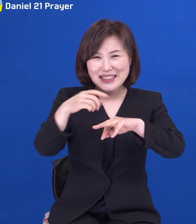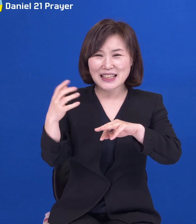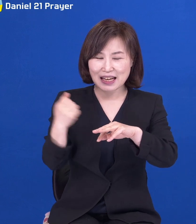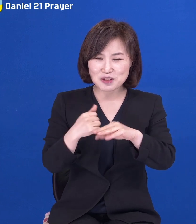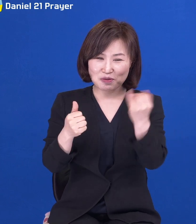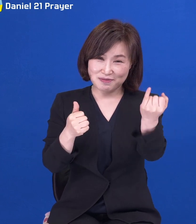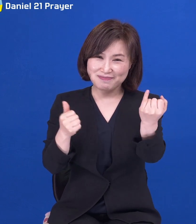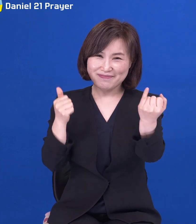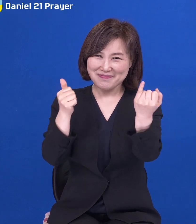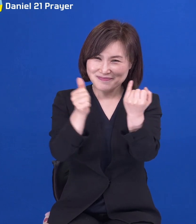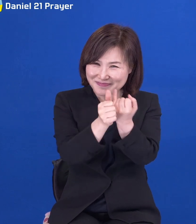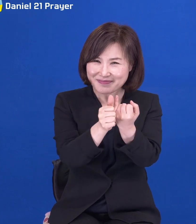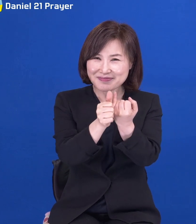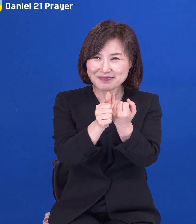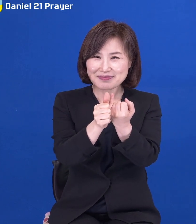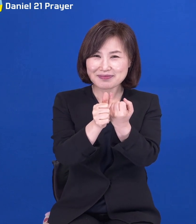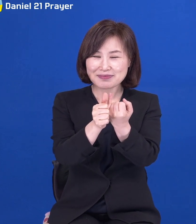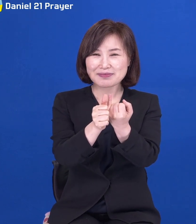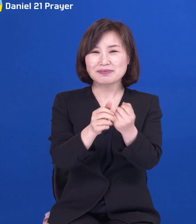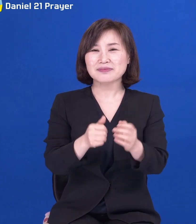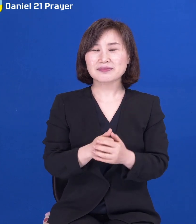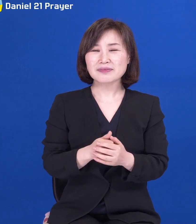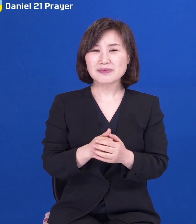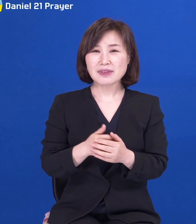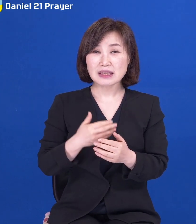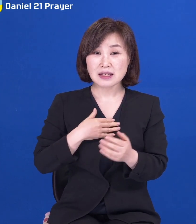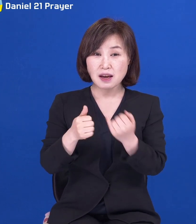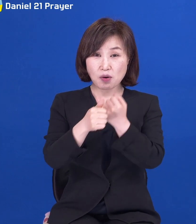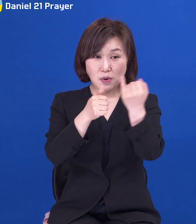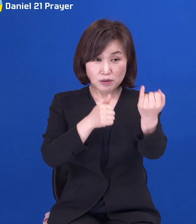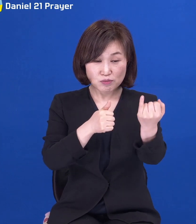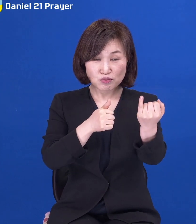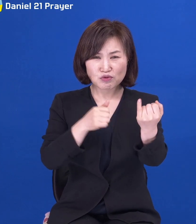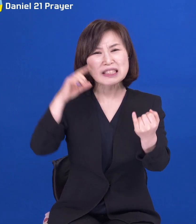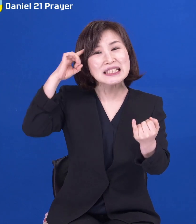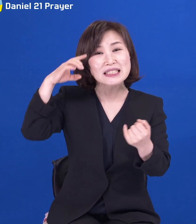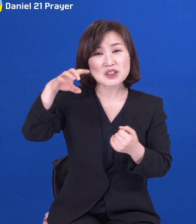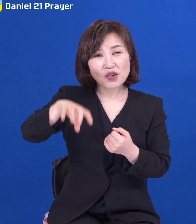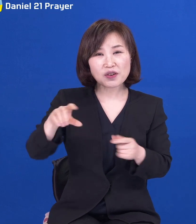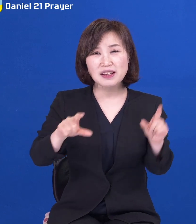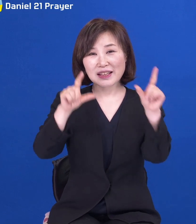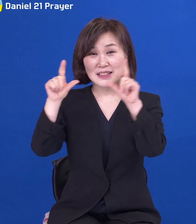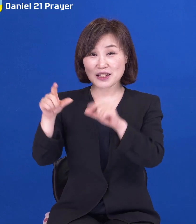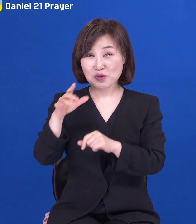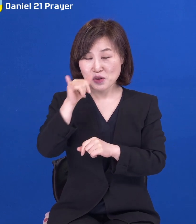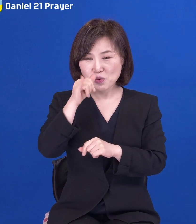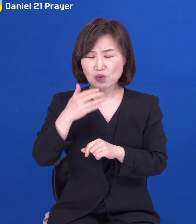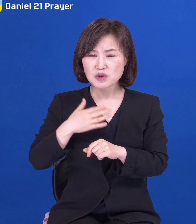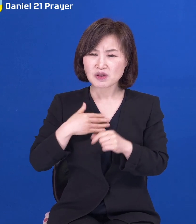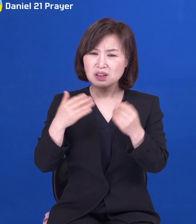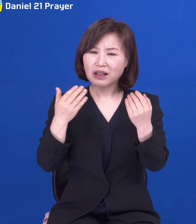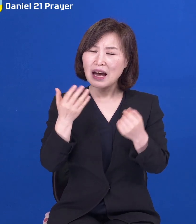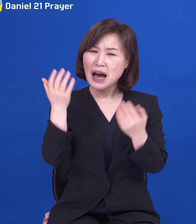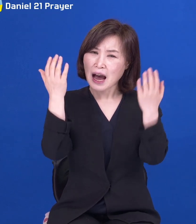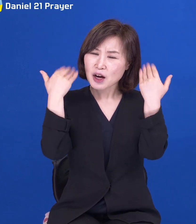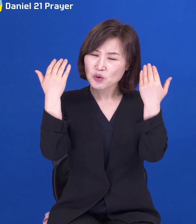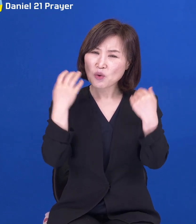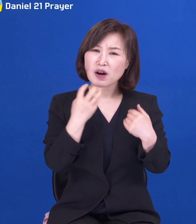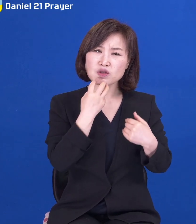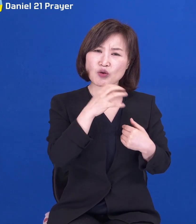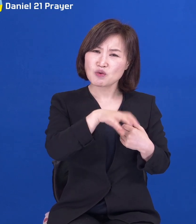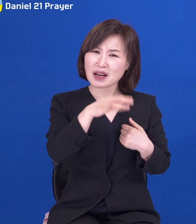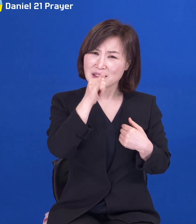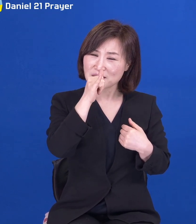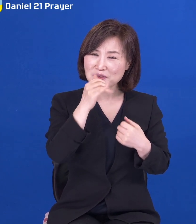시작했습니다. 결혼을 해서 저희 와이프는 그때 인천에 살았어요. 인천에 살다가 제가 지금 학교가 서울이다 보니까 인천에 그